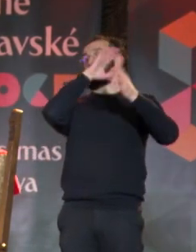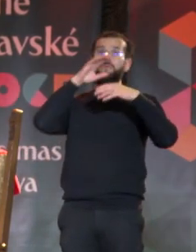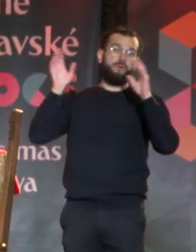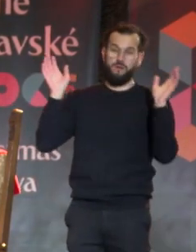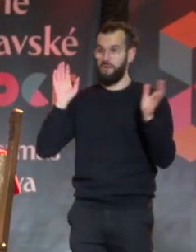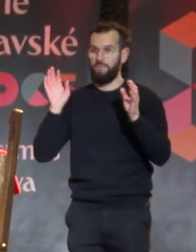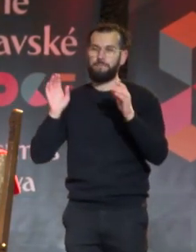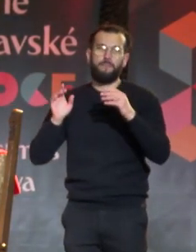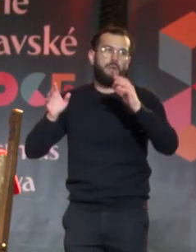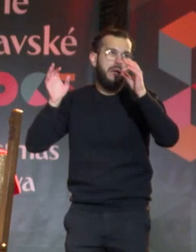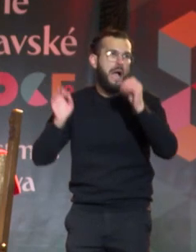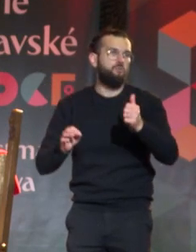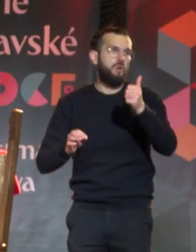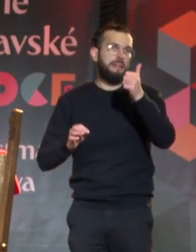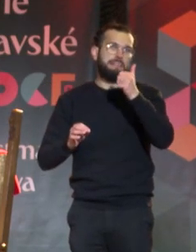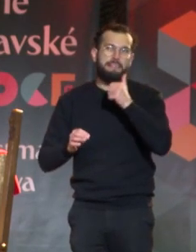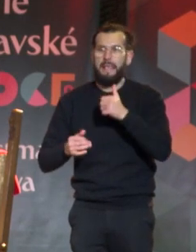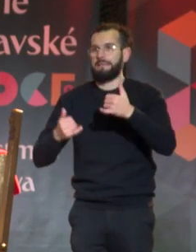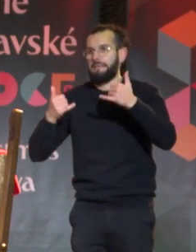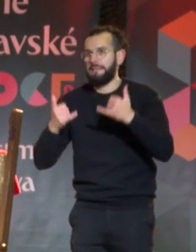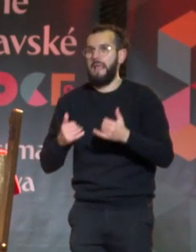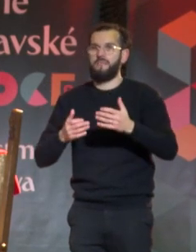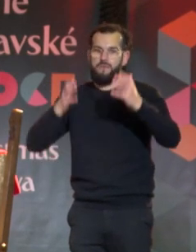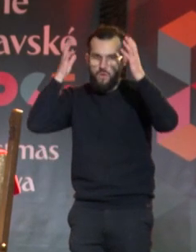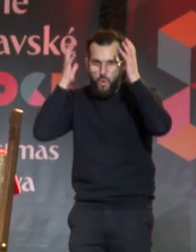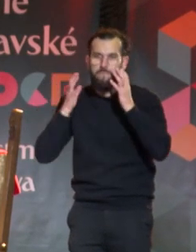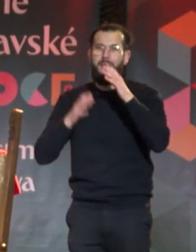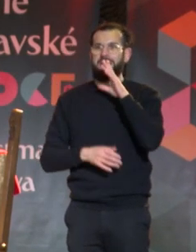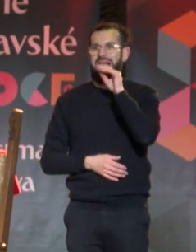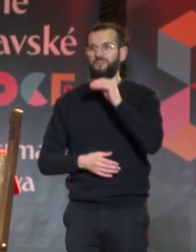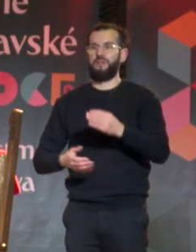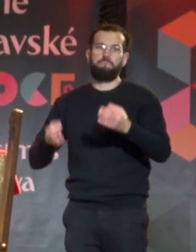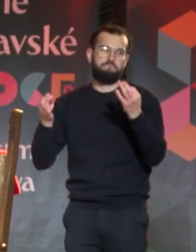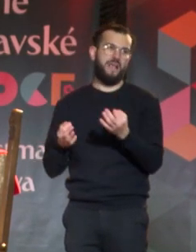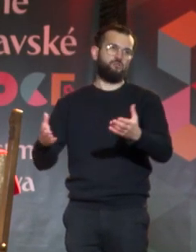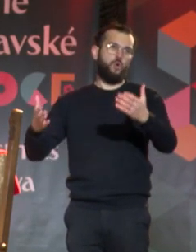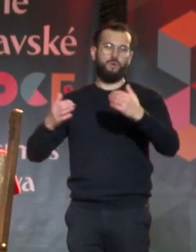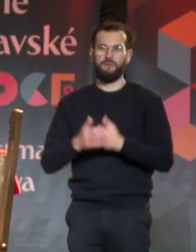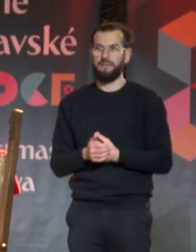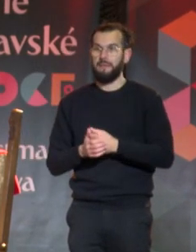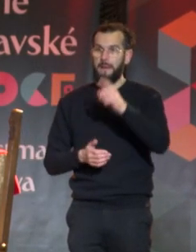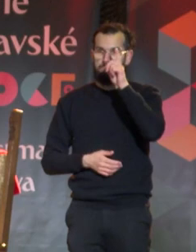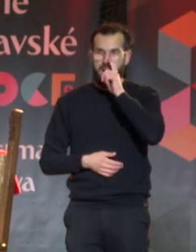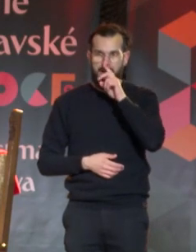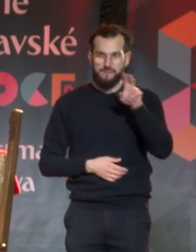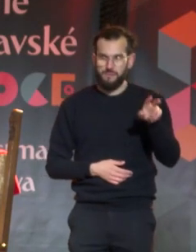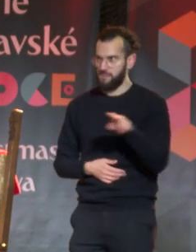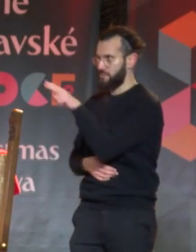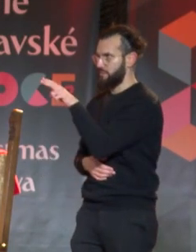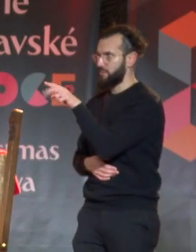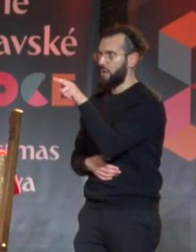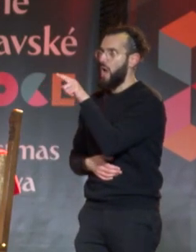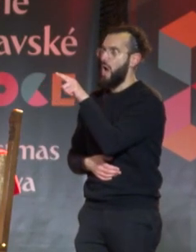Prečo som si práve dnes musel zobrať tú masku káčera? Mama ma okamžite spoznala a už je